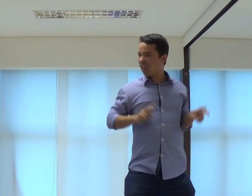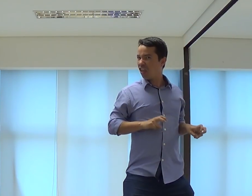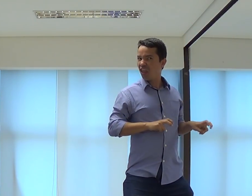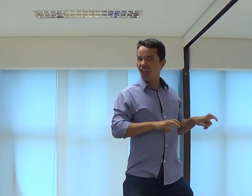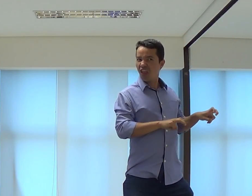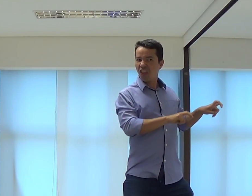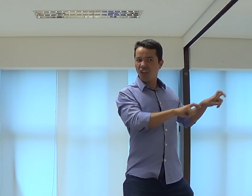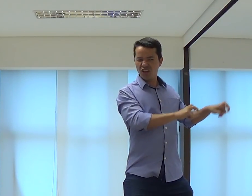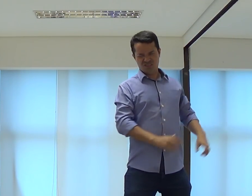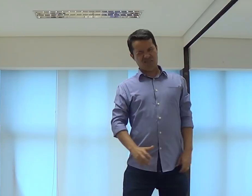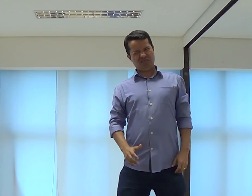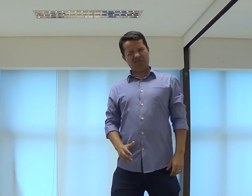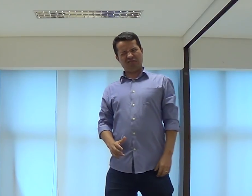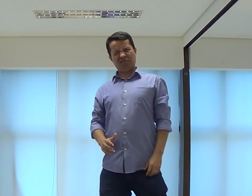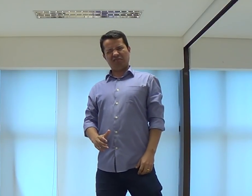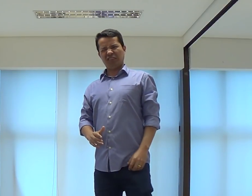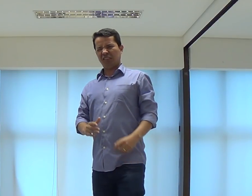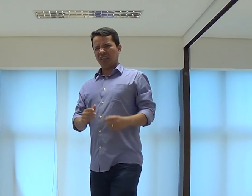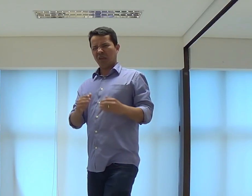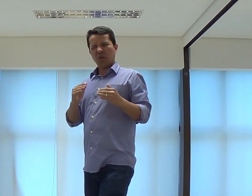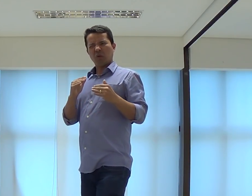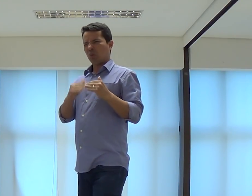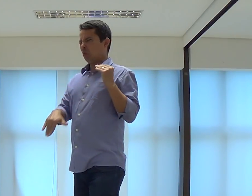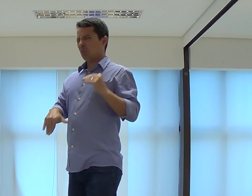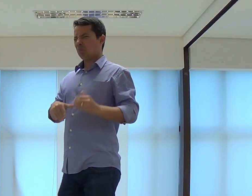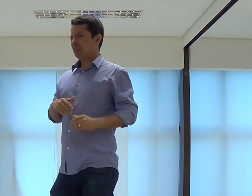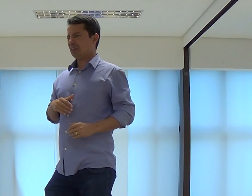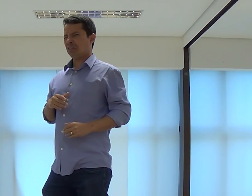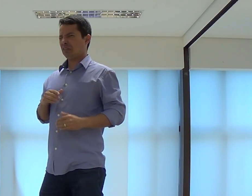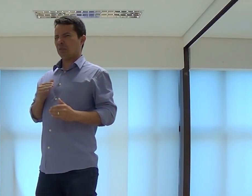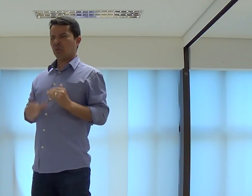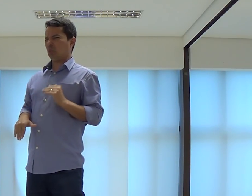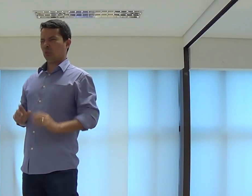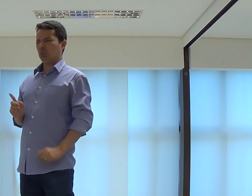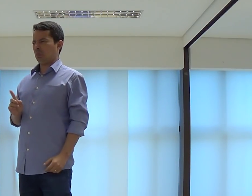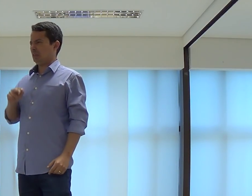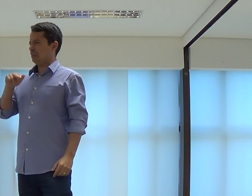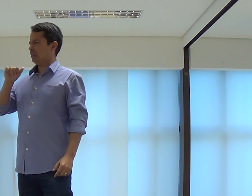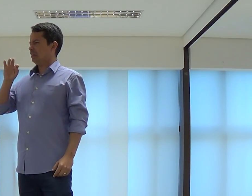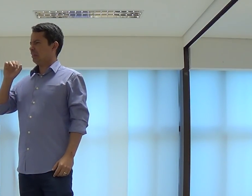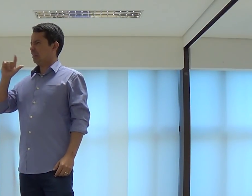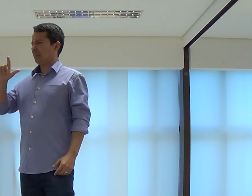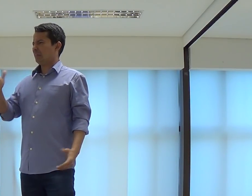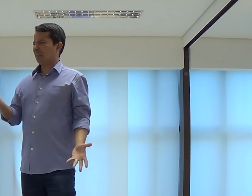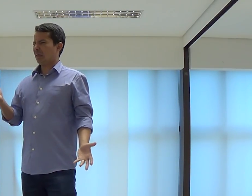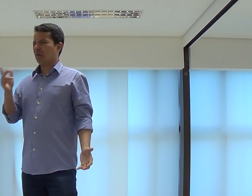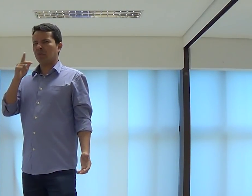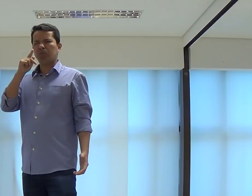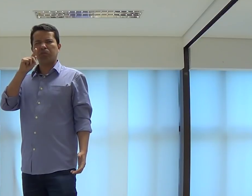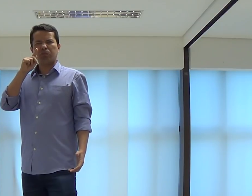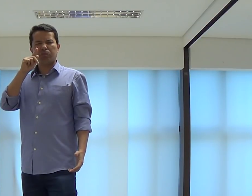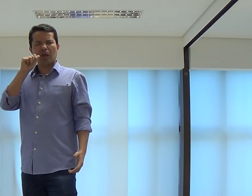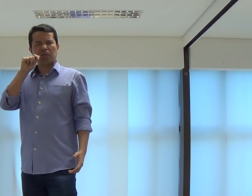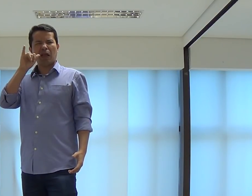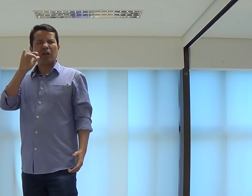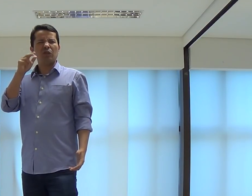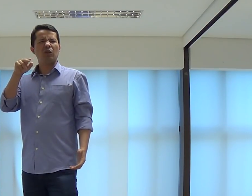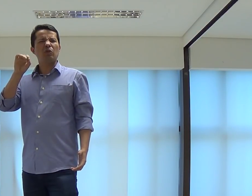as renas, né? Mas, né, acho que não combina muito. O Natal não é isso. Não